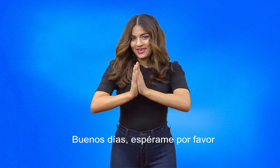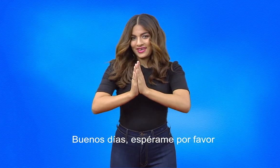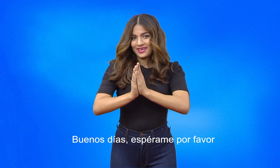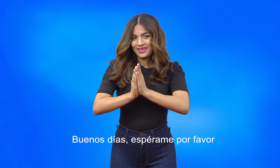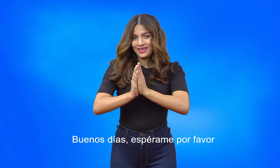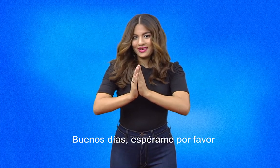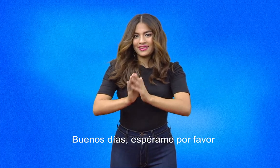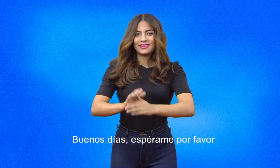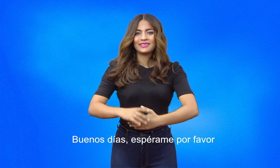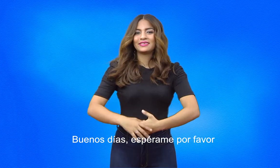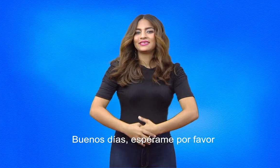Espérame, por favor.